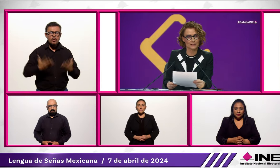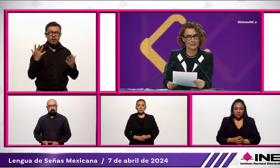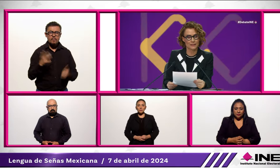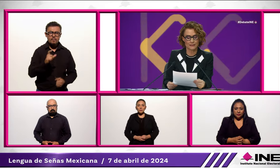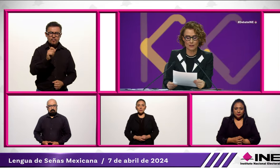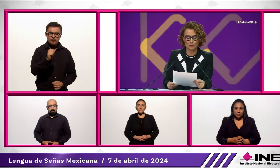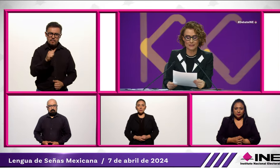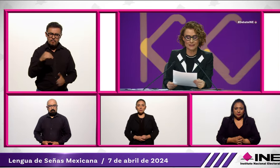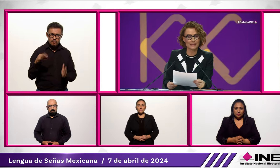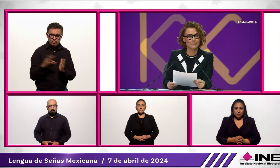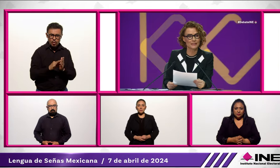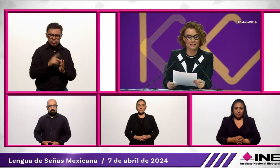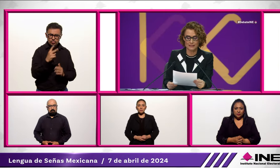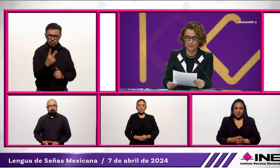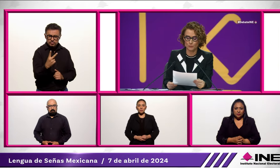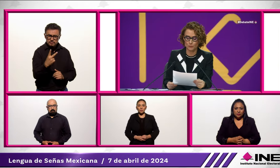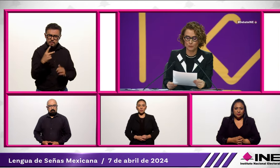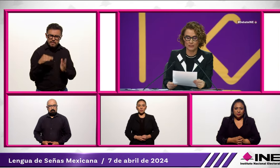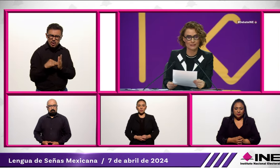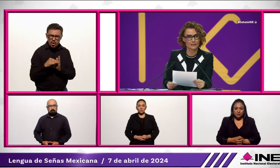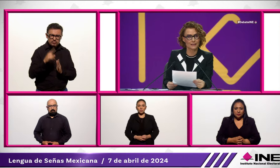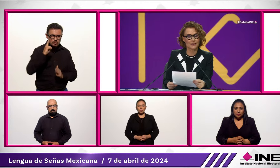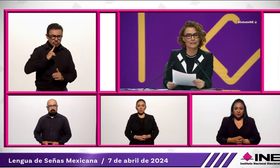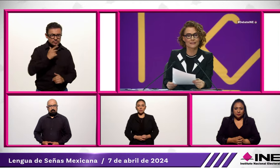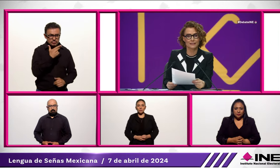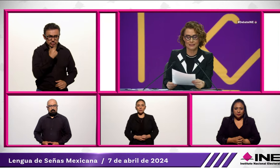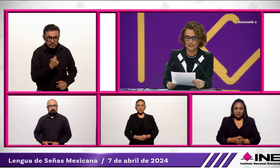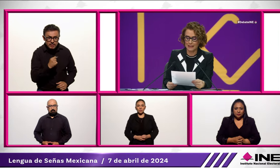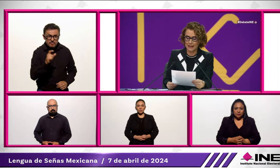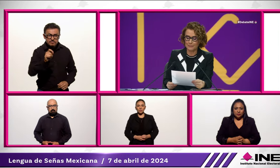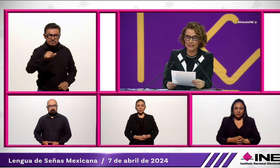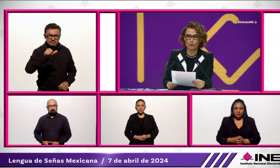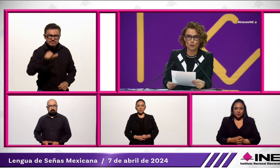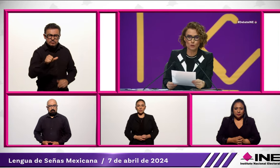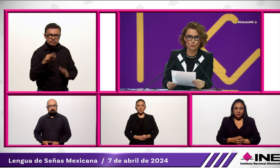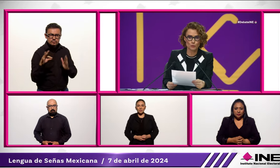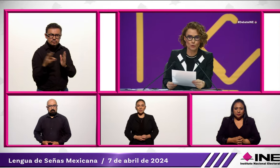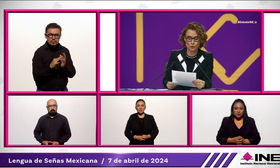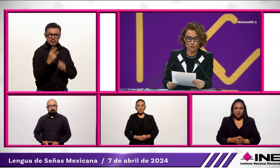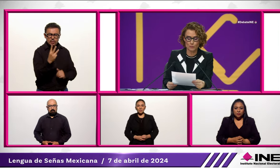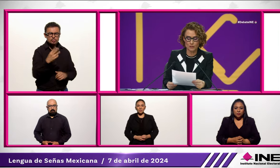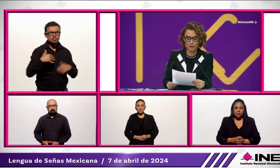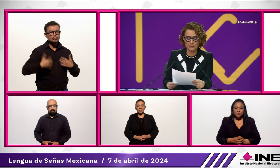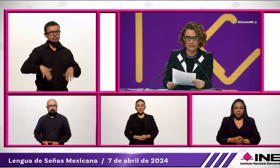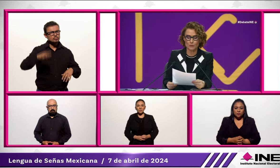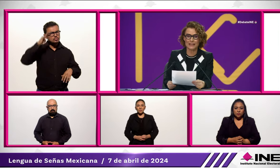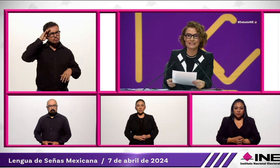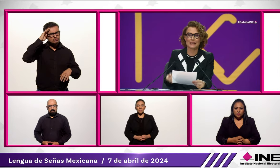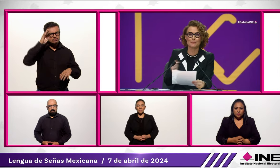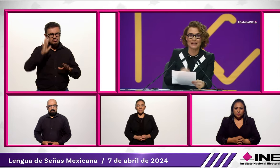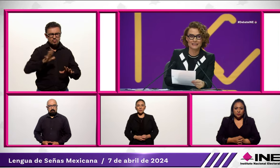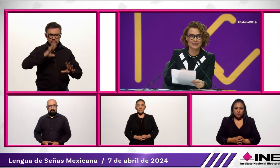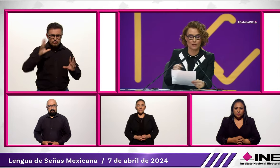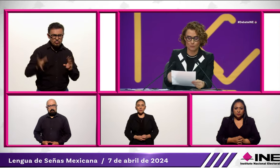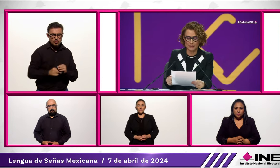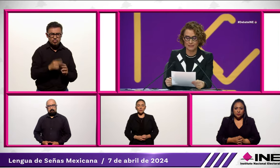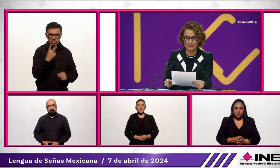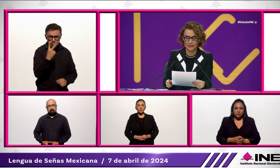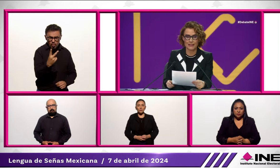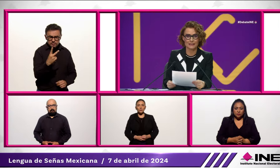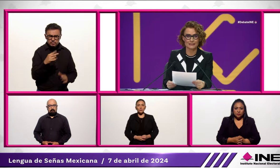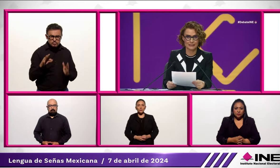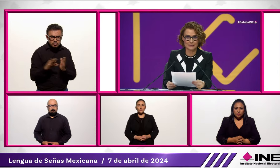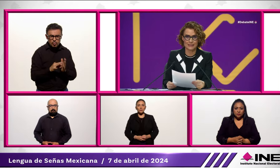de mujeres. De hombres eran 26.3. Es decir, había 2.8 millones de mujeres más que